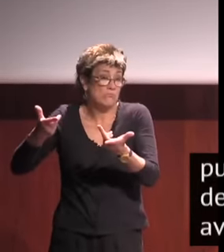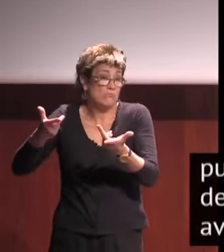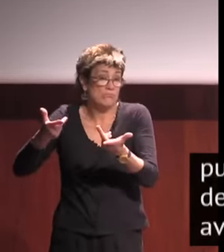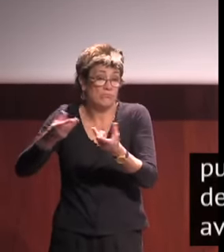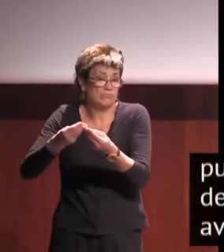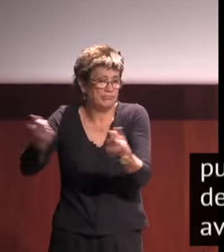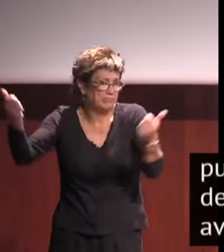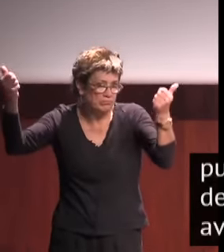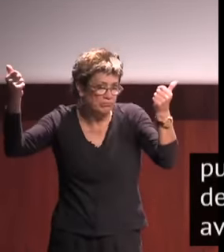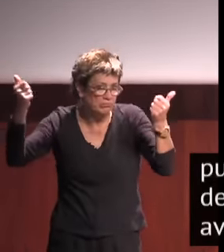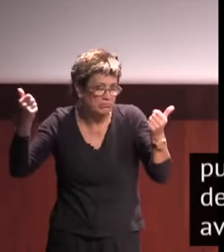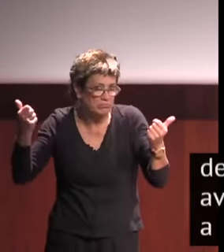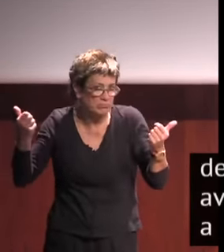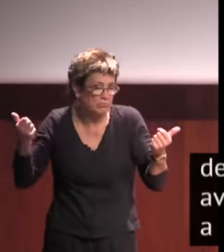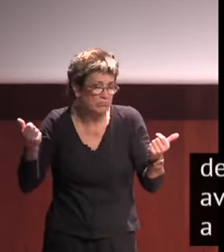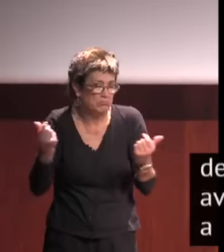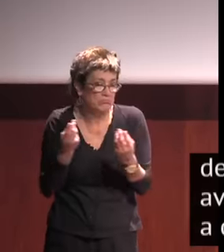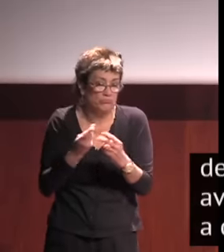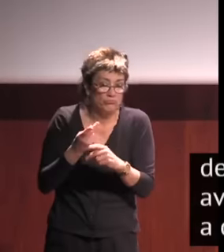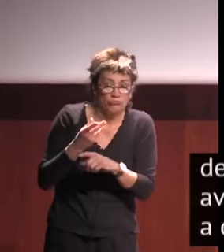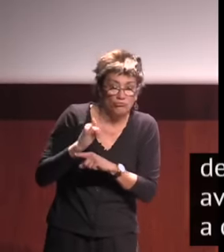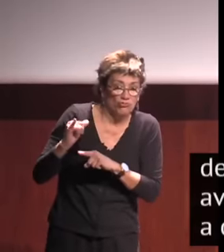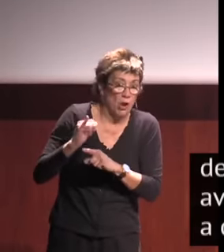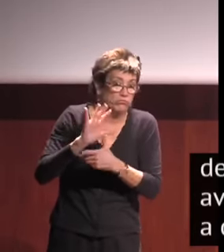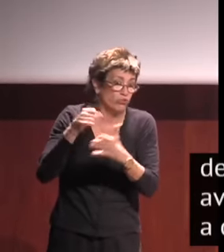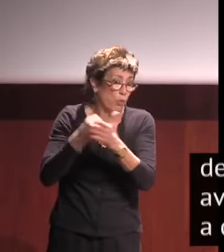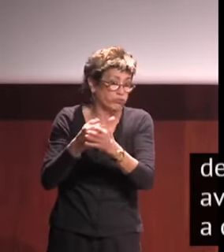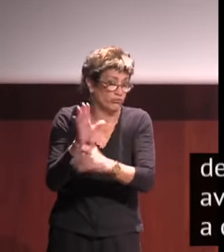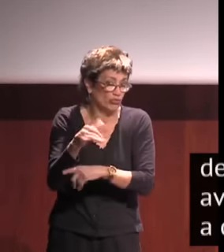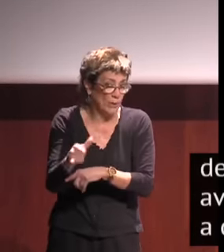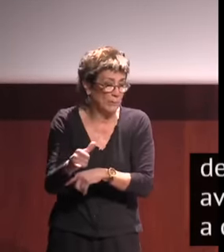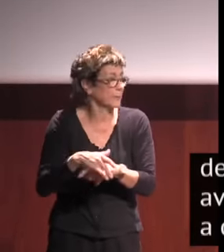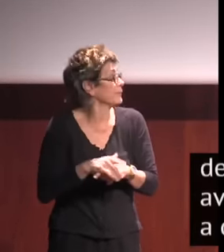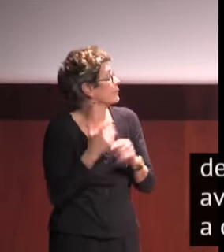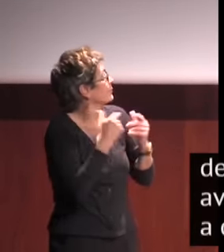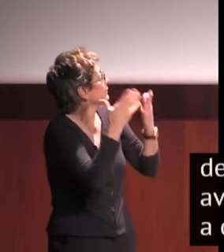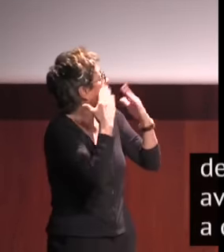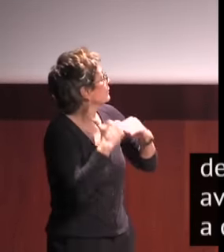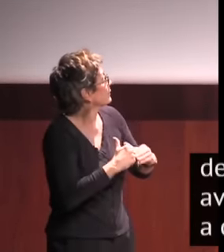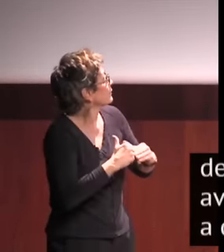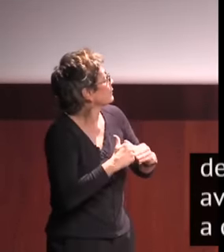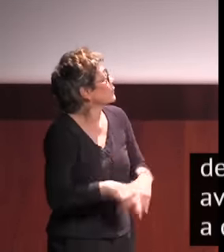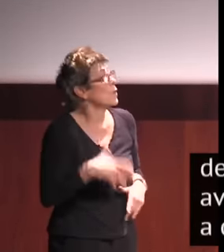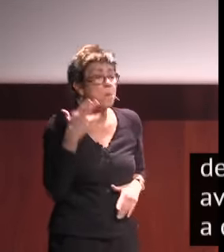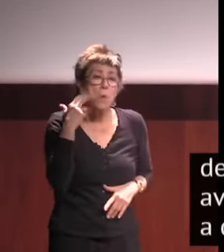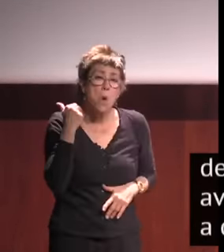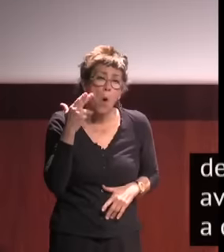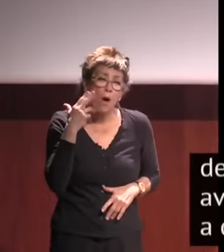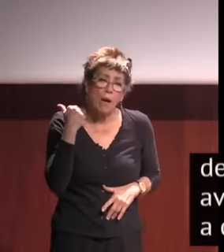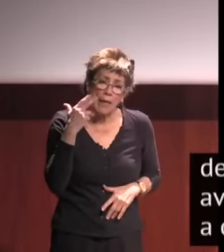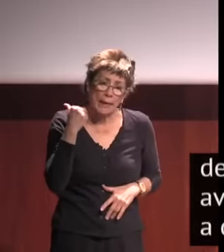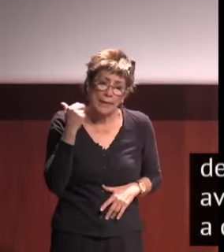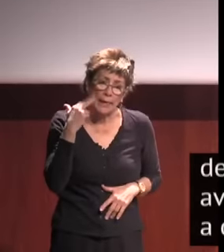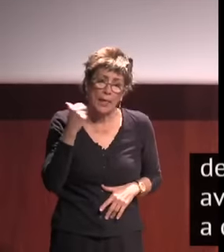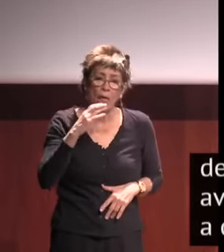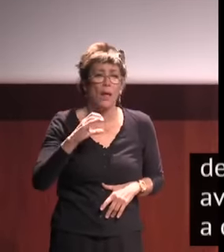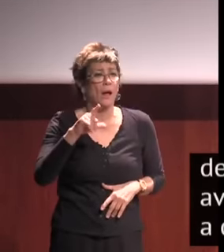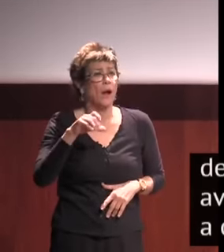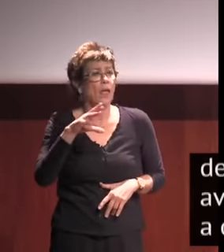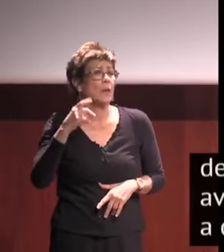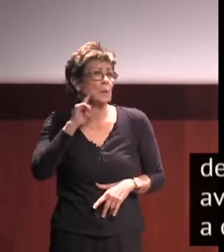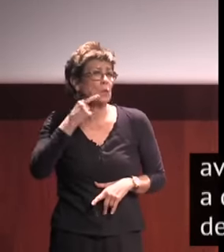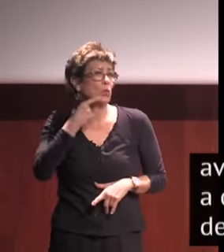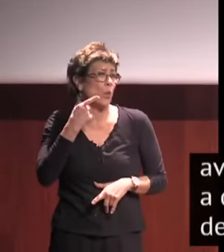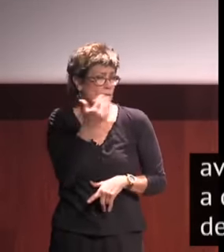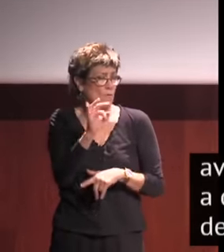il est disparu. En fait, il n'a jamais été achevé. Et un récit autobiographique aussi de Laurent Clerc, un sourd français qui est